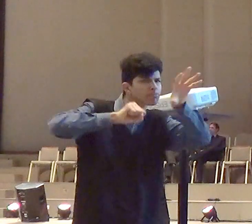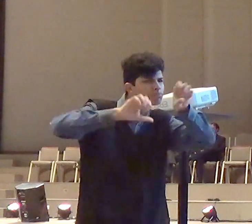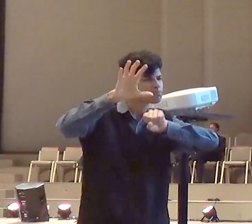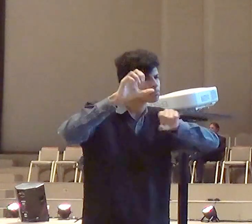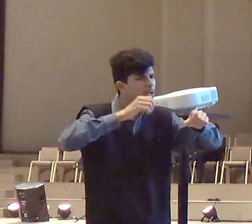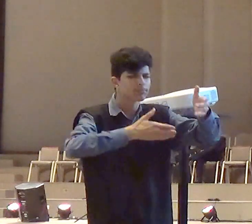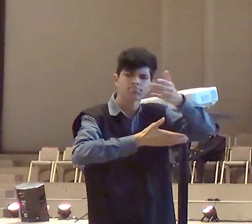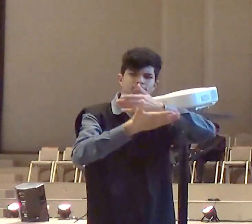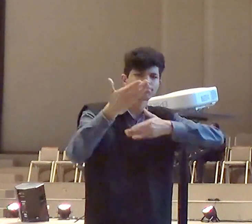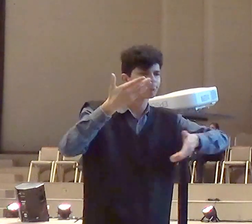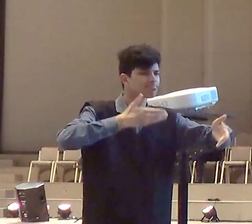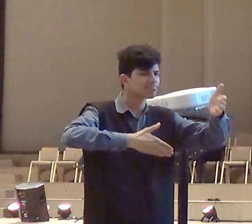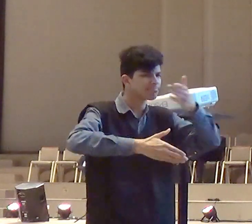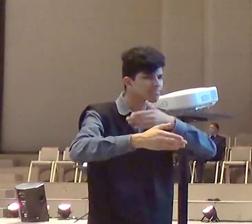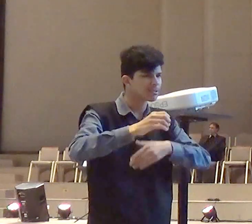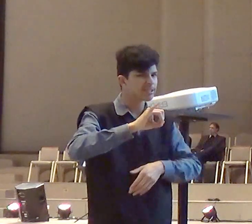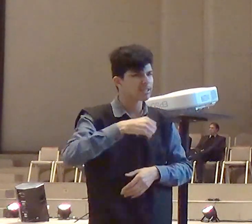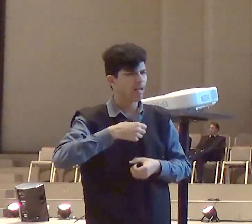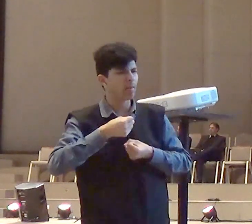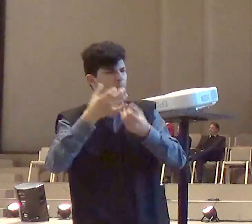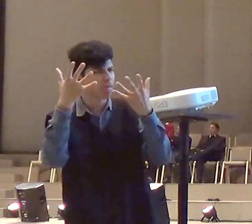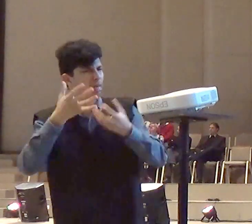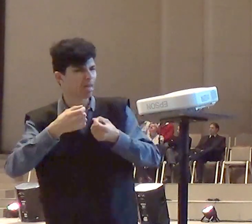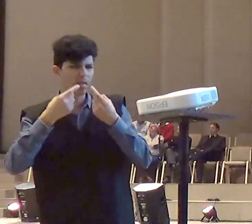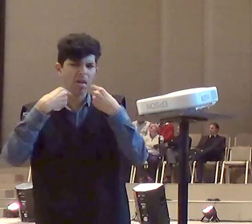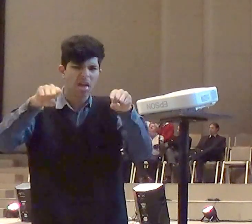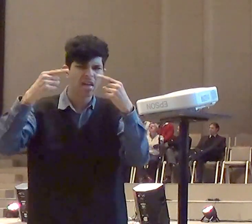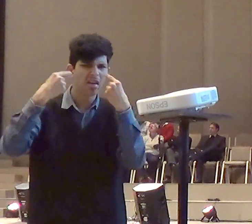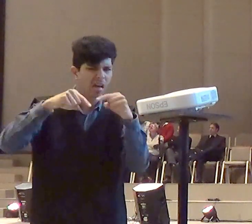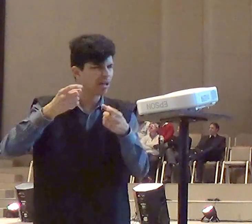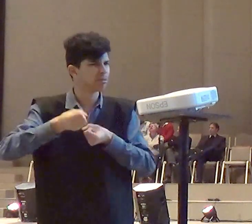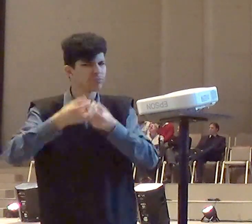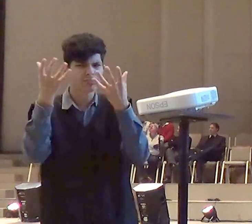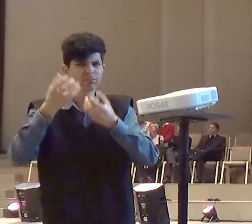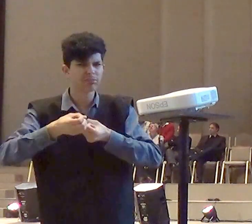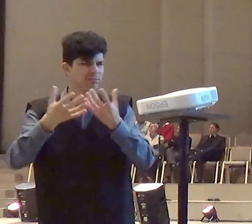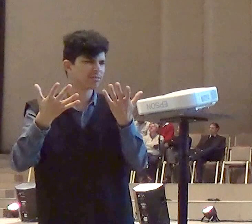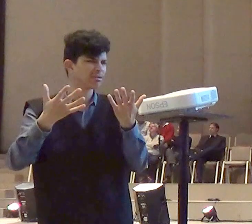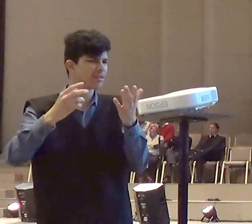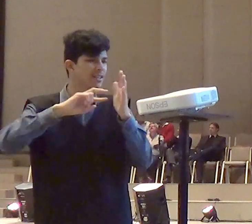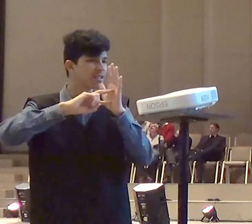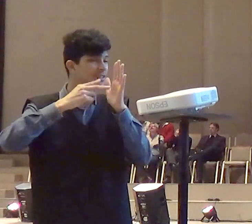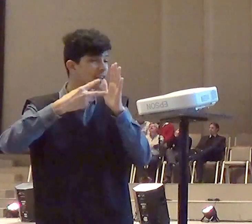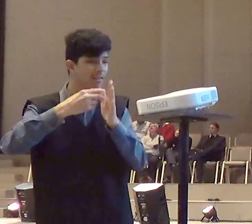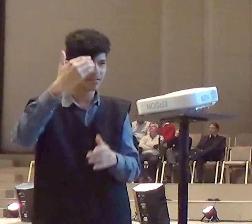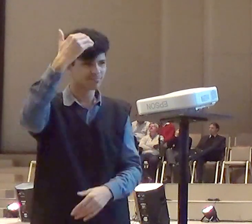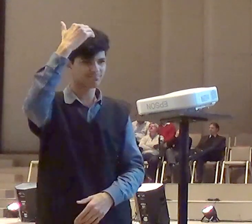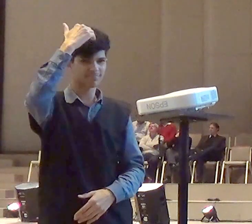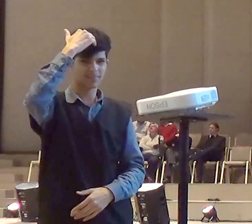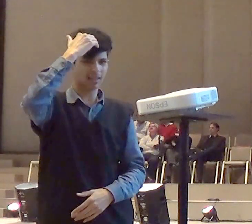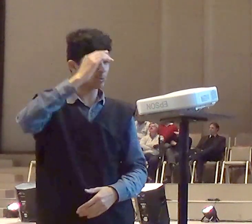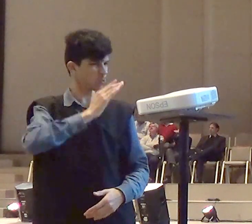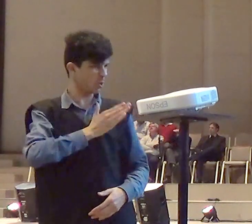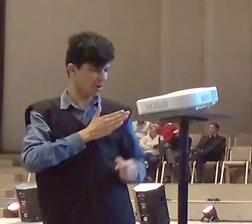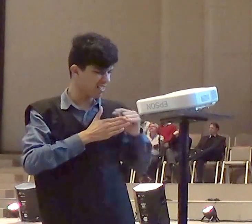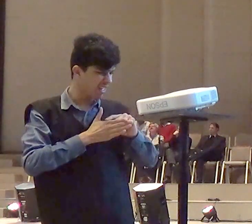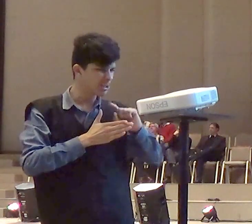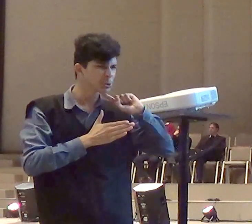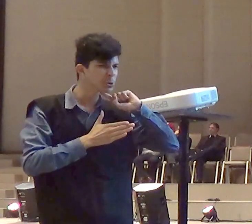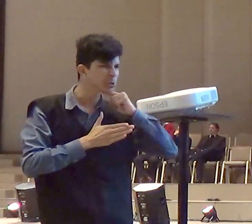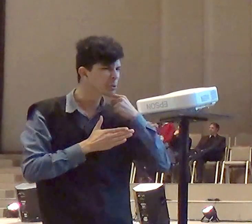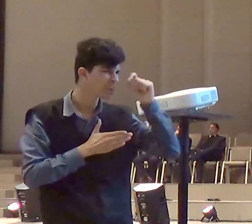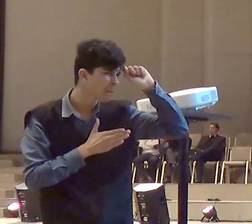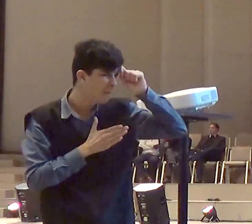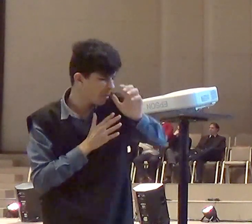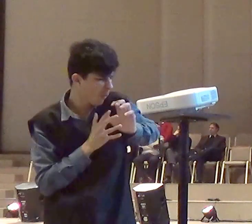é uma oração fala do que tá cheio o nosso coração se ele tiver cheio de fé nós olharemos para os